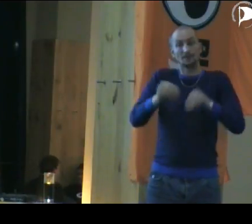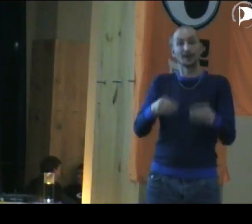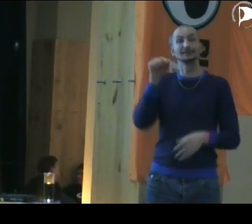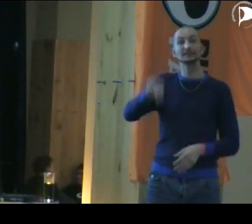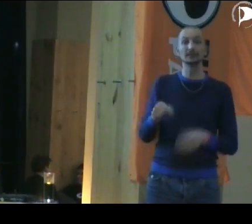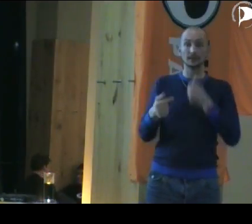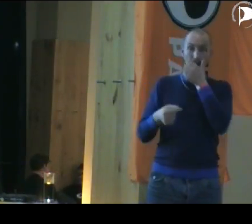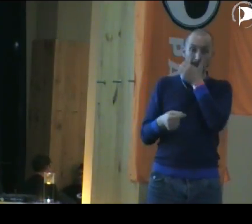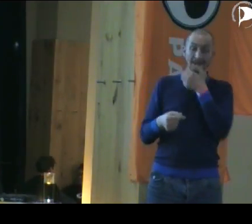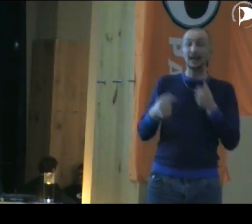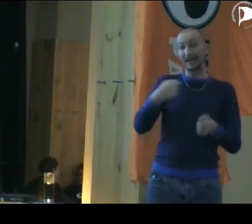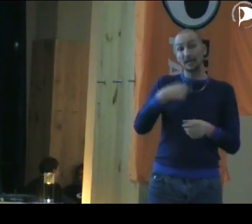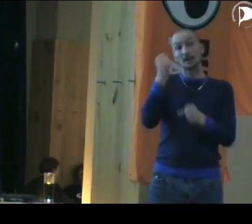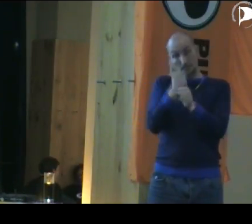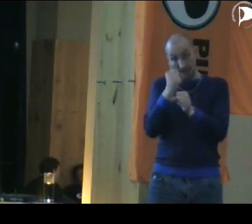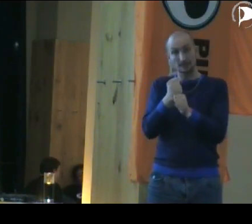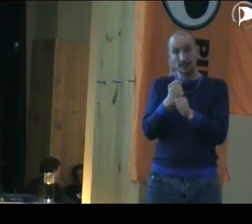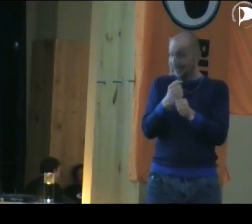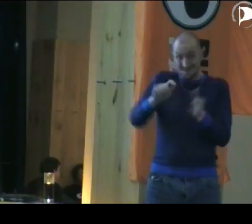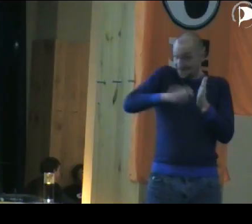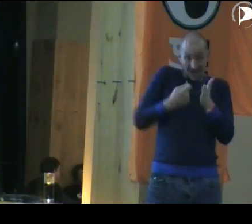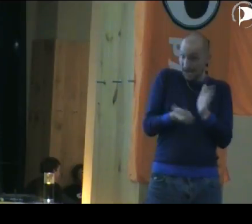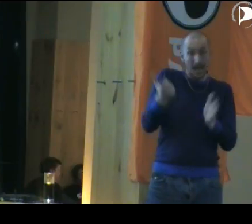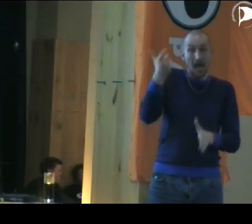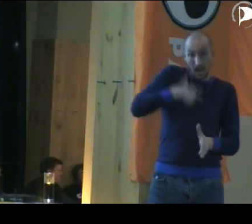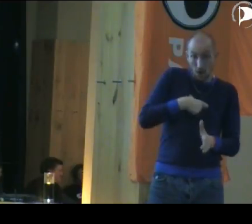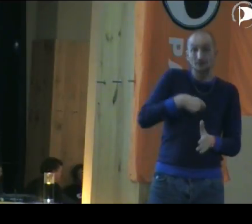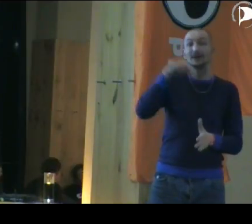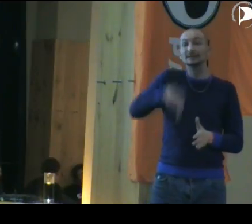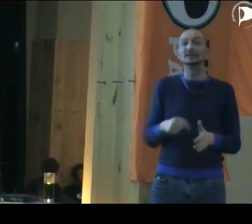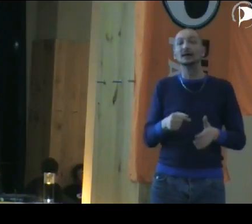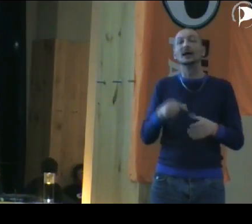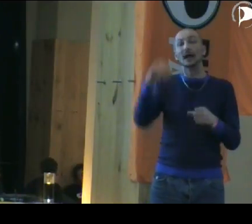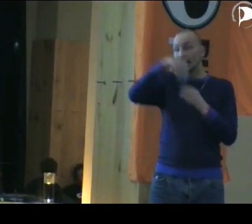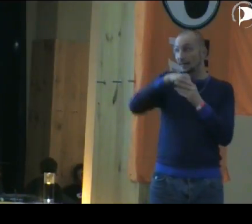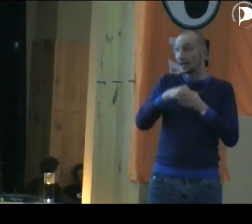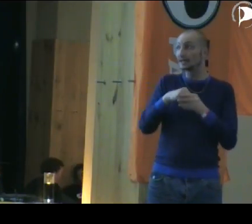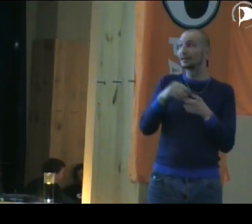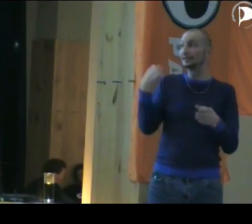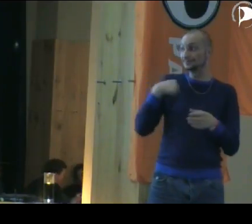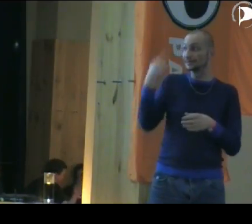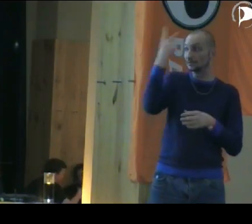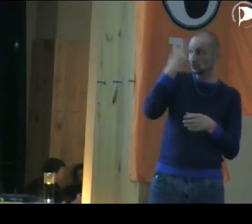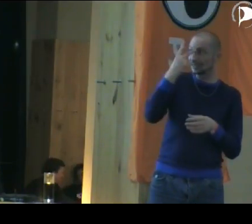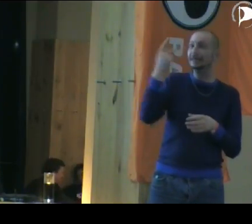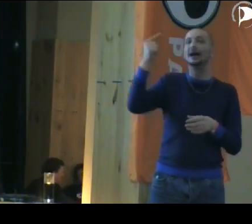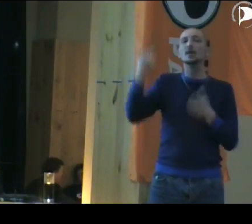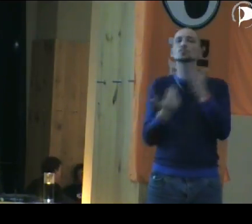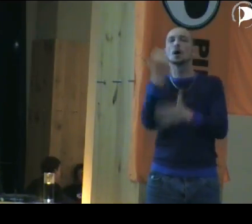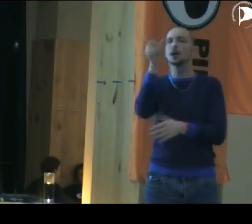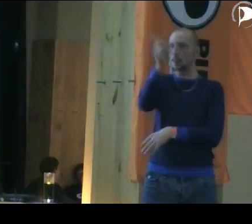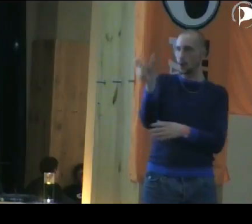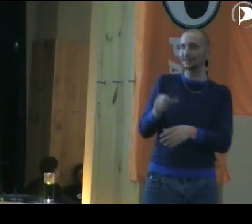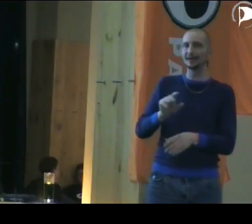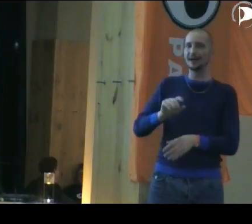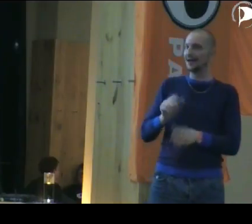auch machen wenn ich nicht gewählt werde ich verstehe nach kevin etc dass man neue leute erstmal misstrauen entgegen